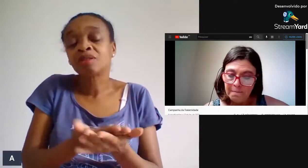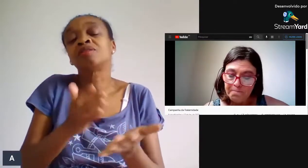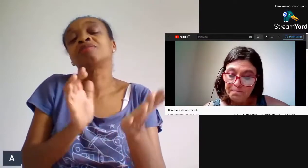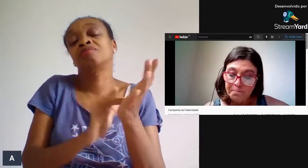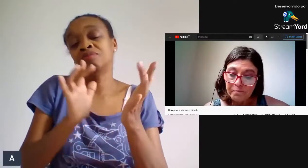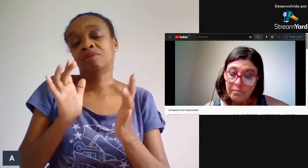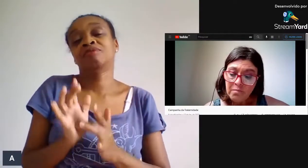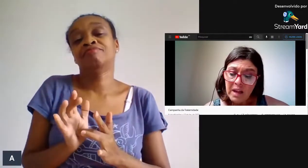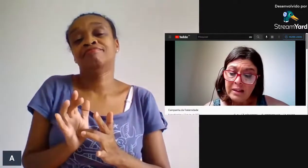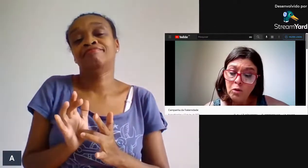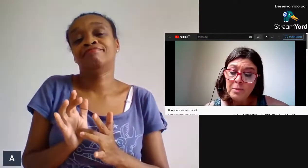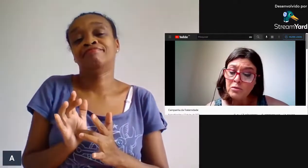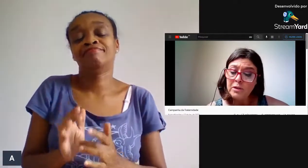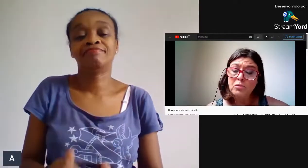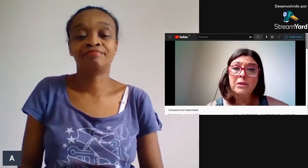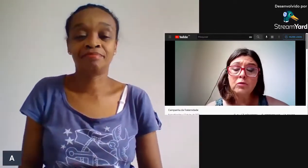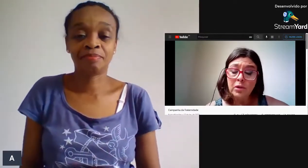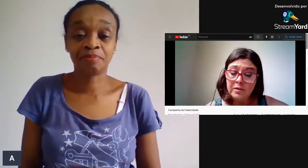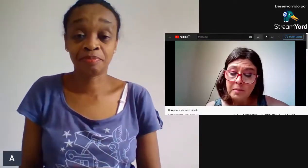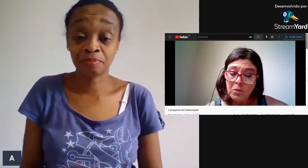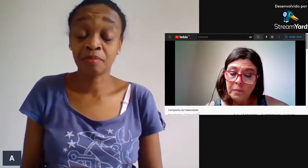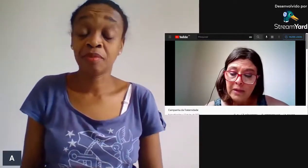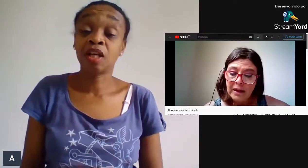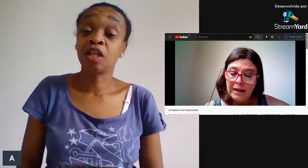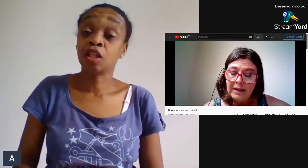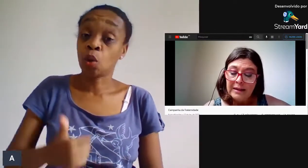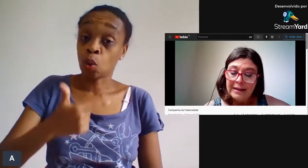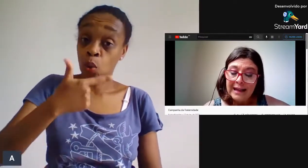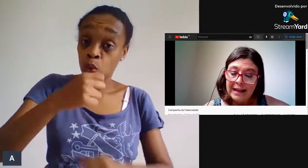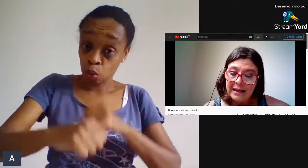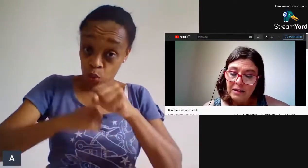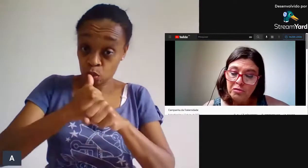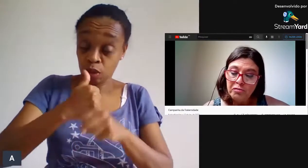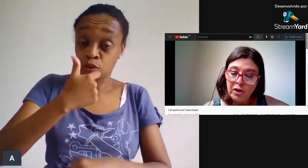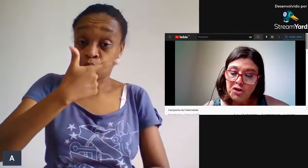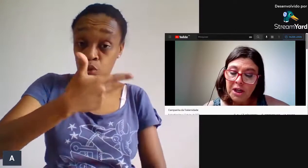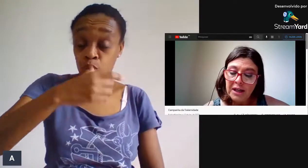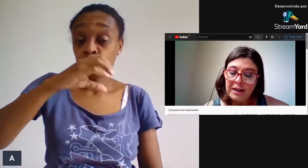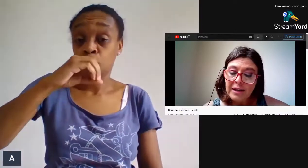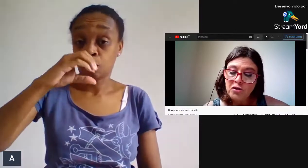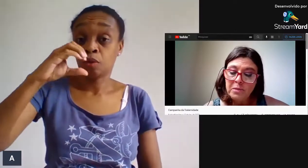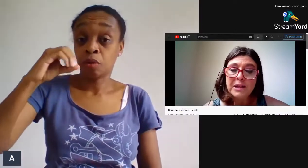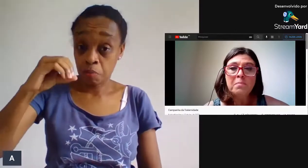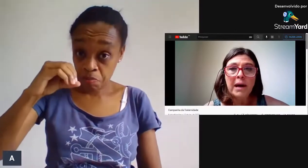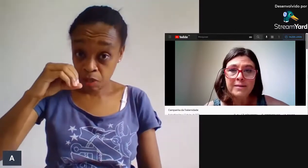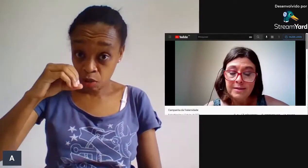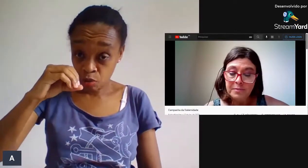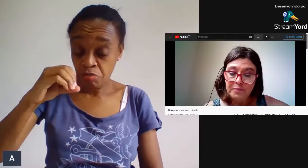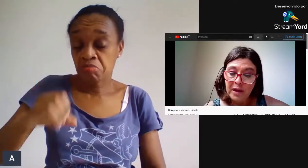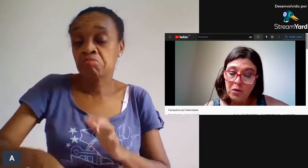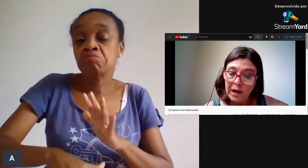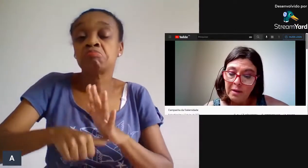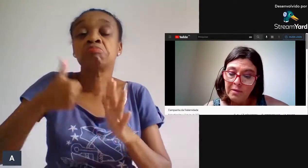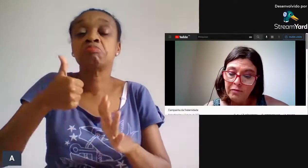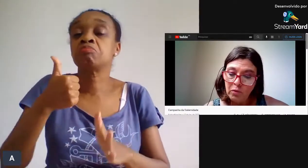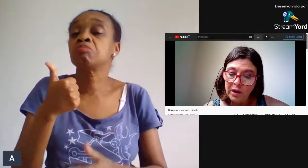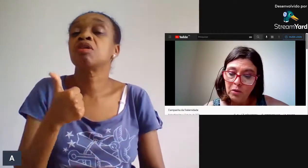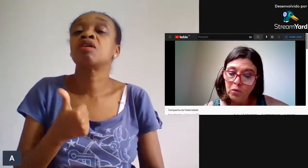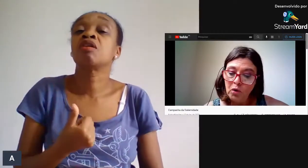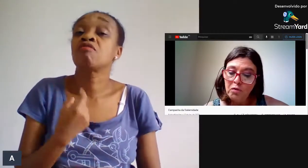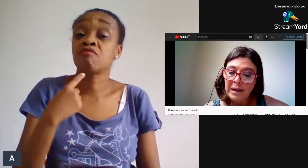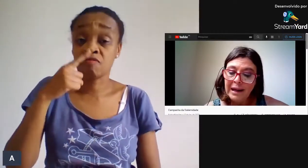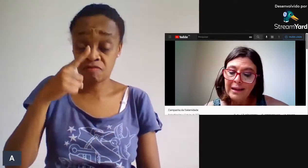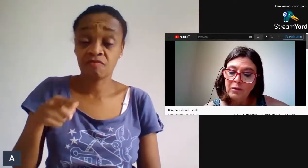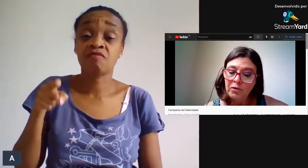protestantes, tá? Então, começou isso no ano 2000, naquele ano foi Dignidade Humana e Paz, e o lema